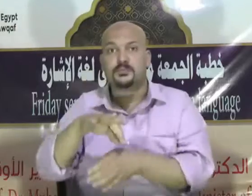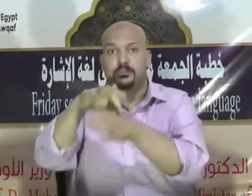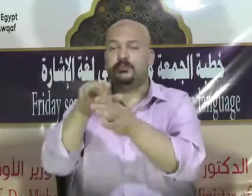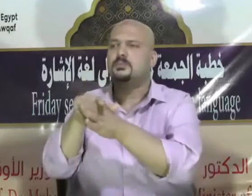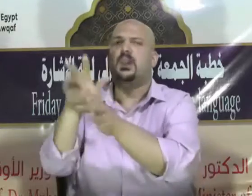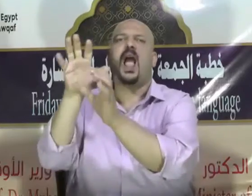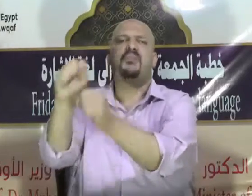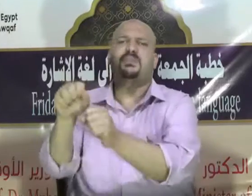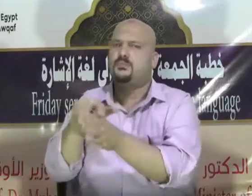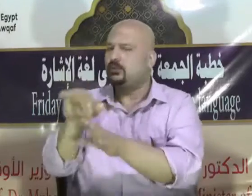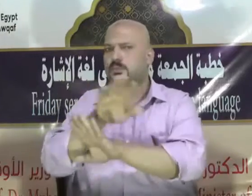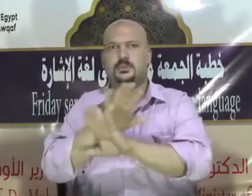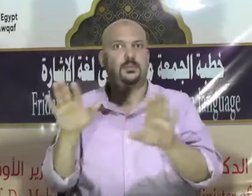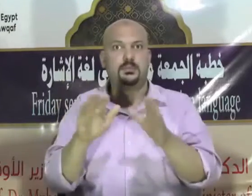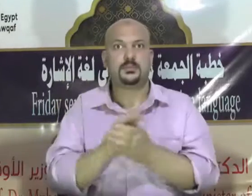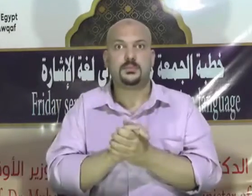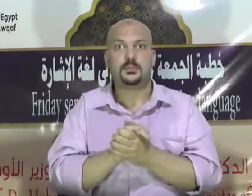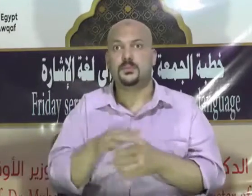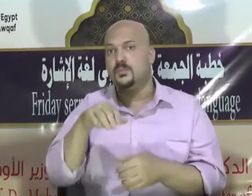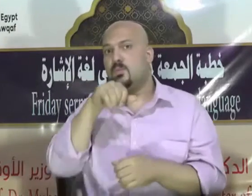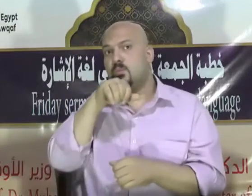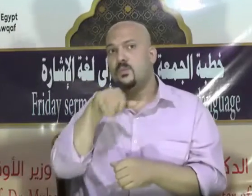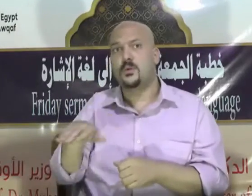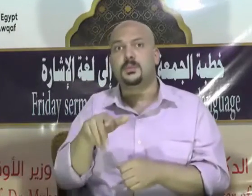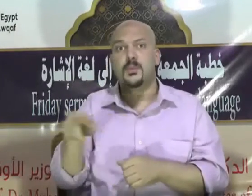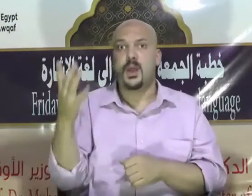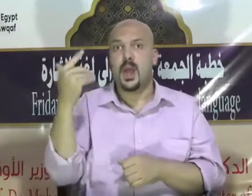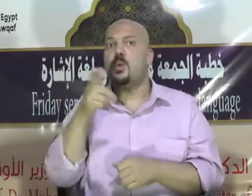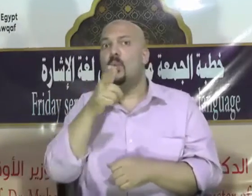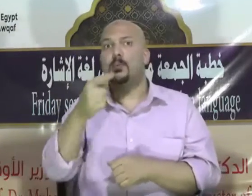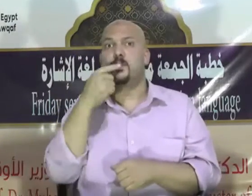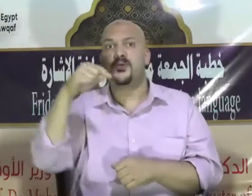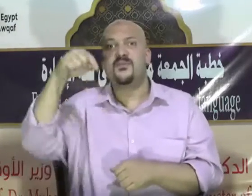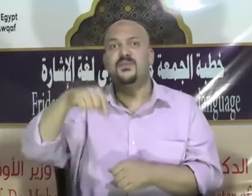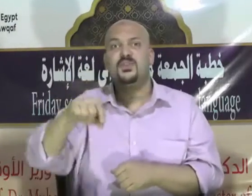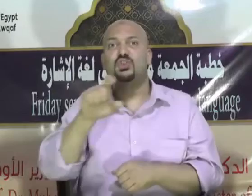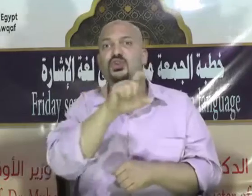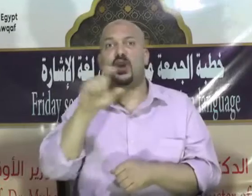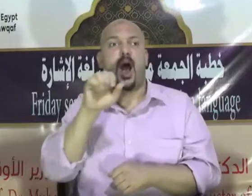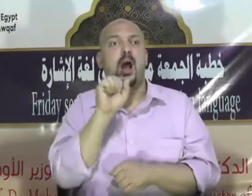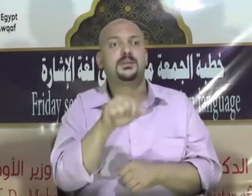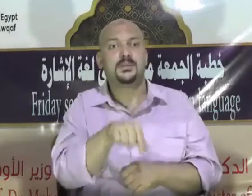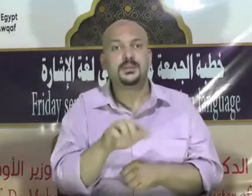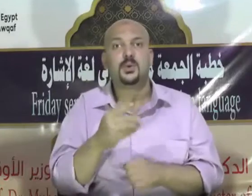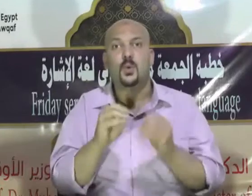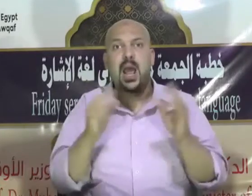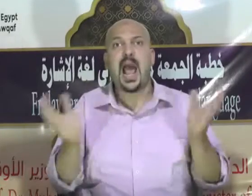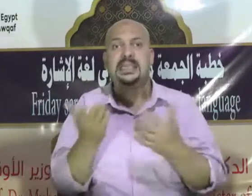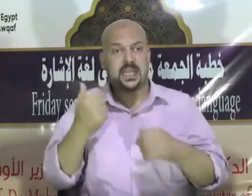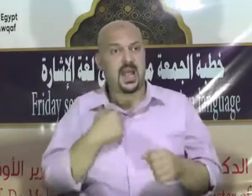الدماء: ولا تقتلوا النفس التي حرم الله إلا بالحق.